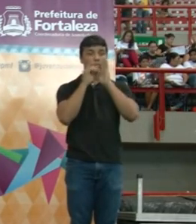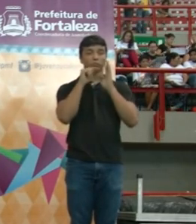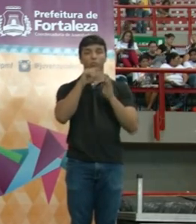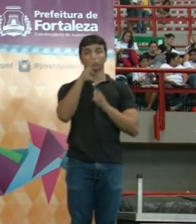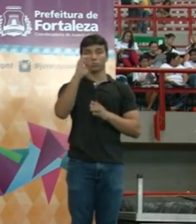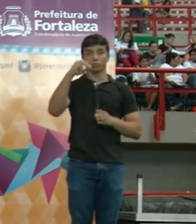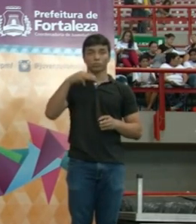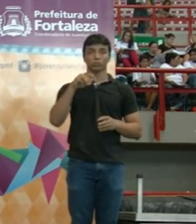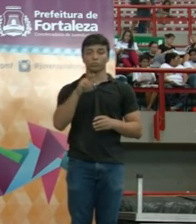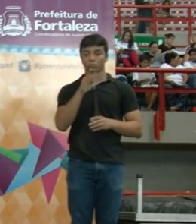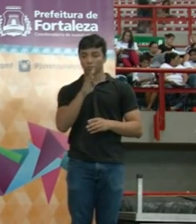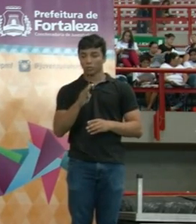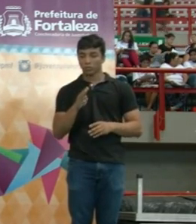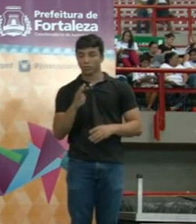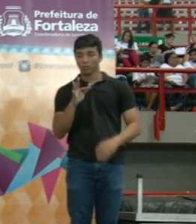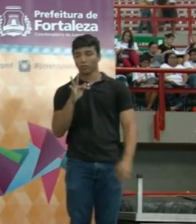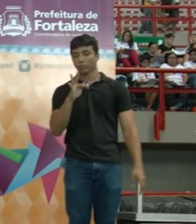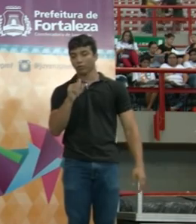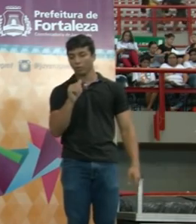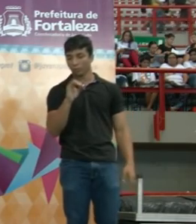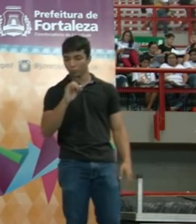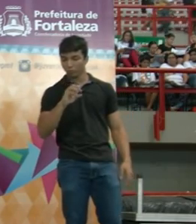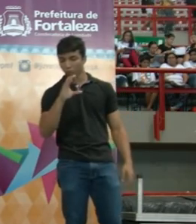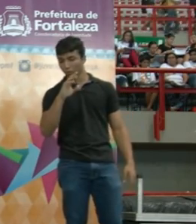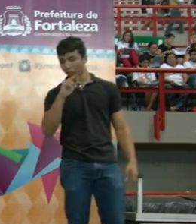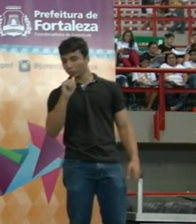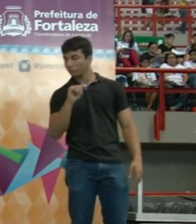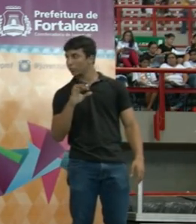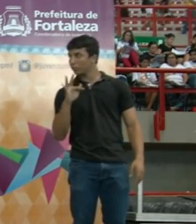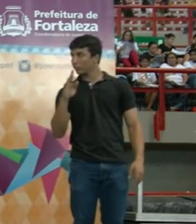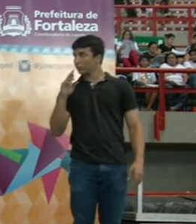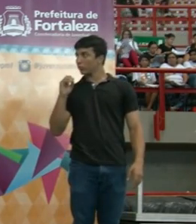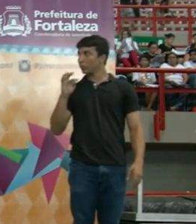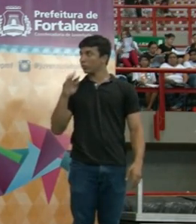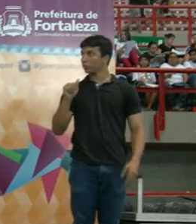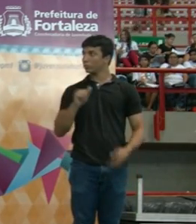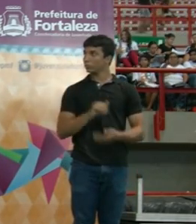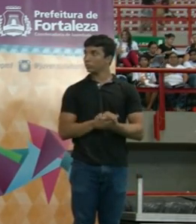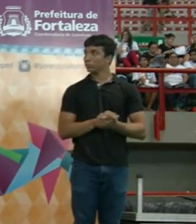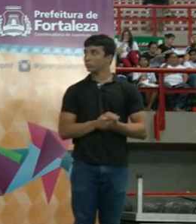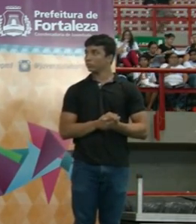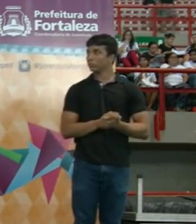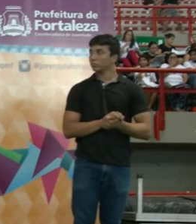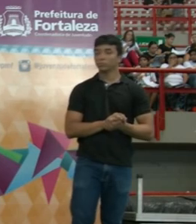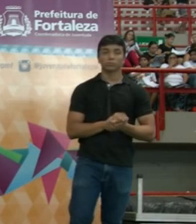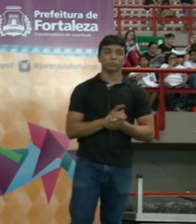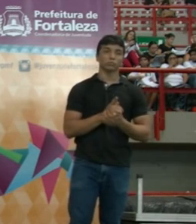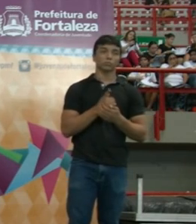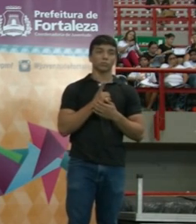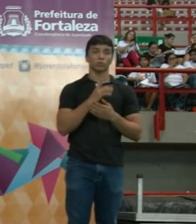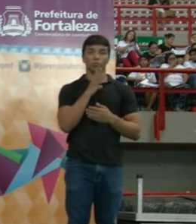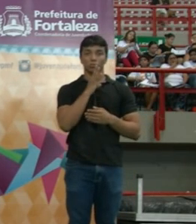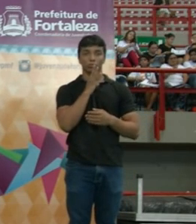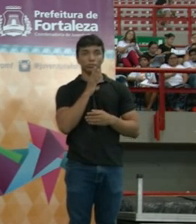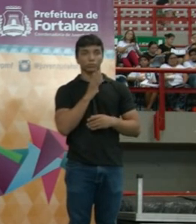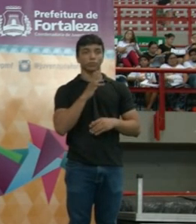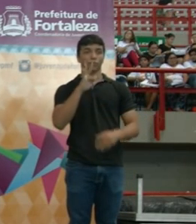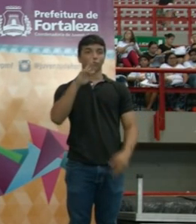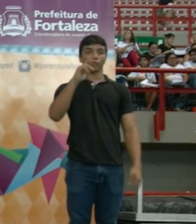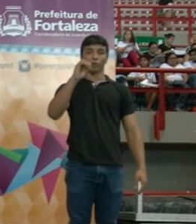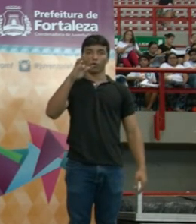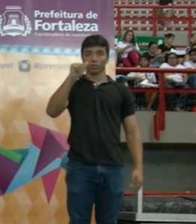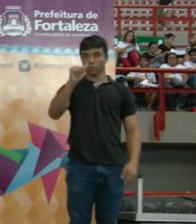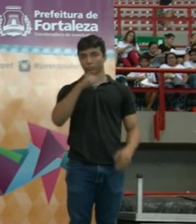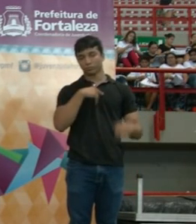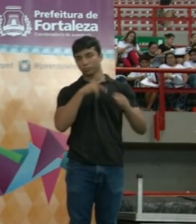www.facebook.com/Fábio Rocha Frota. Sou mais conhecido profissionalmente como Fábio Frota, mas esse é meu nome completo, Fábio Rocha